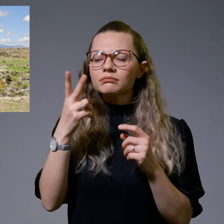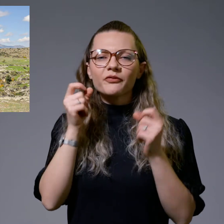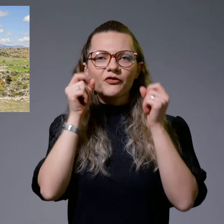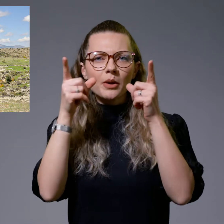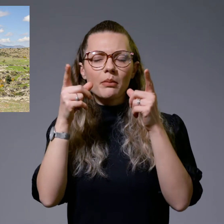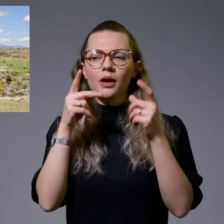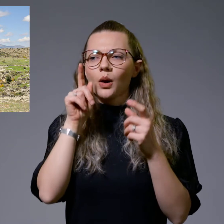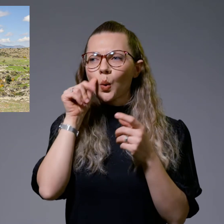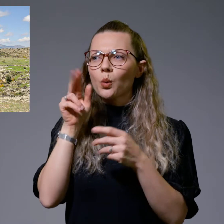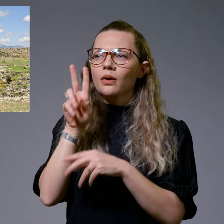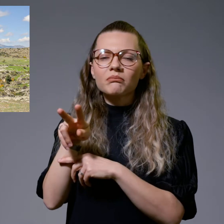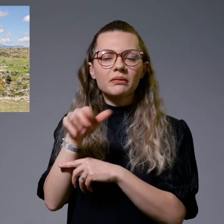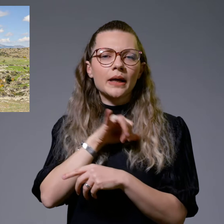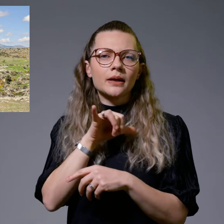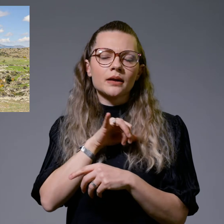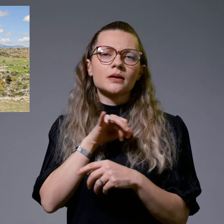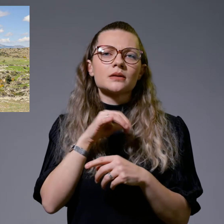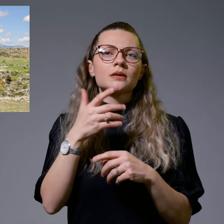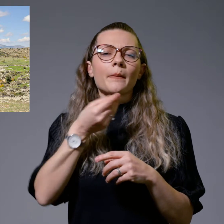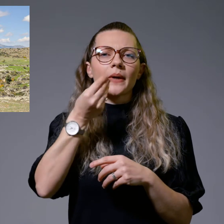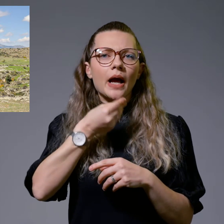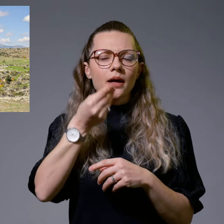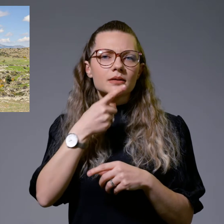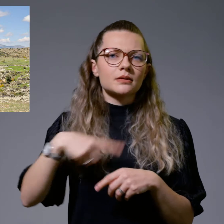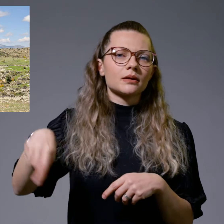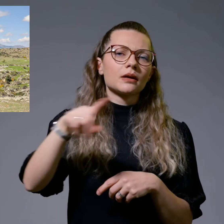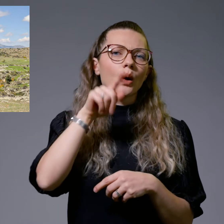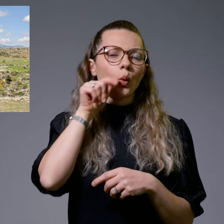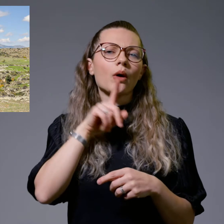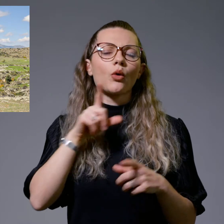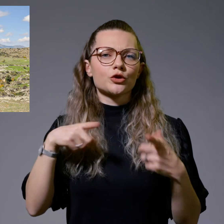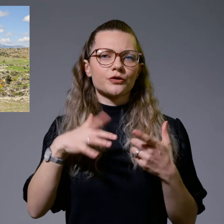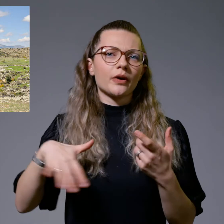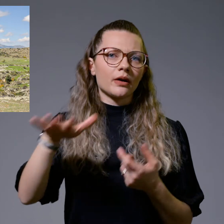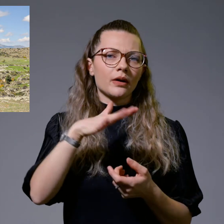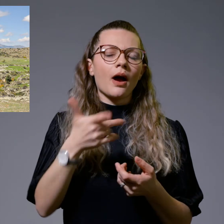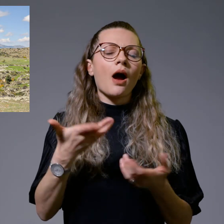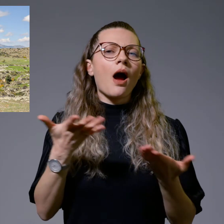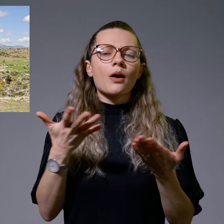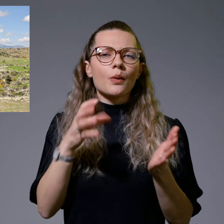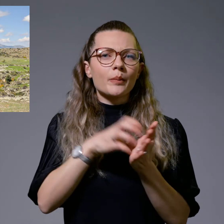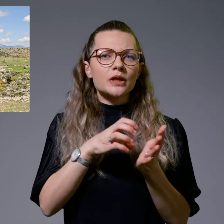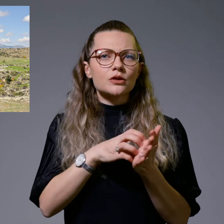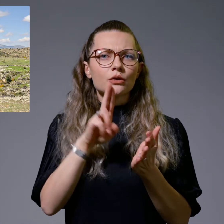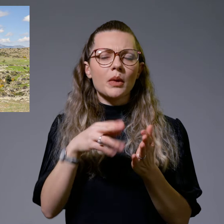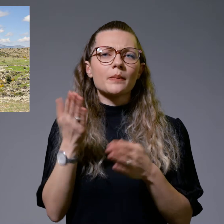и митолошки приказни кај локалното население, како место со присуство на виши